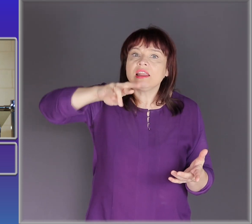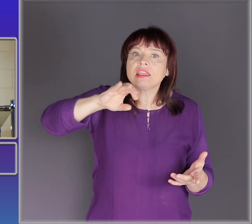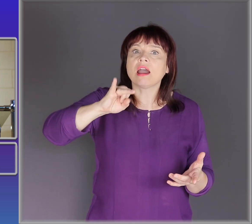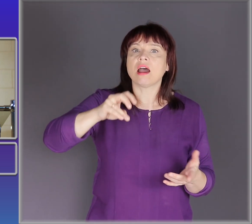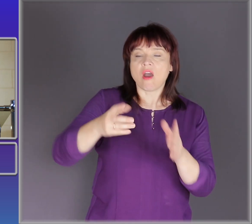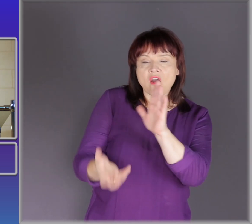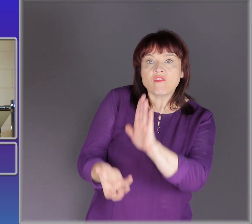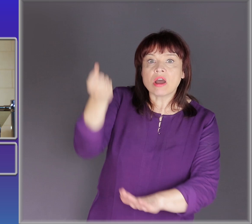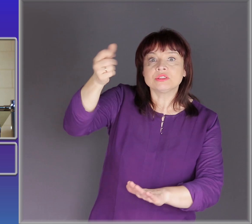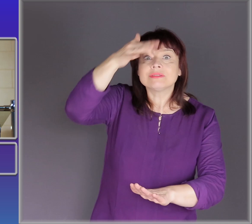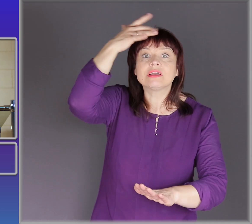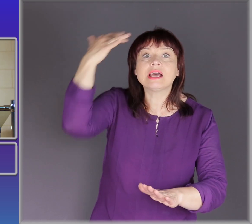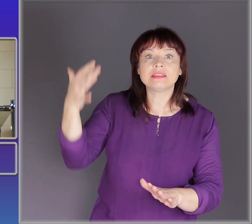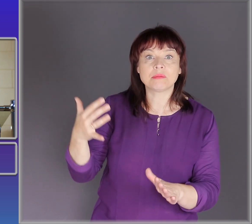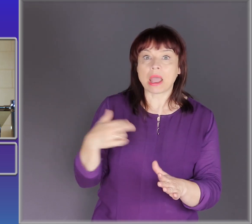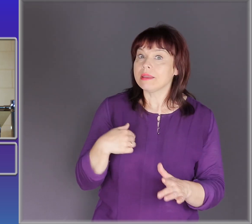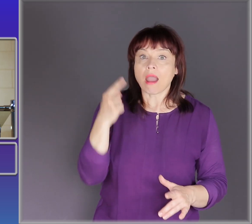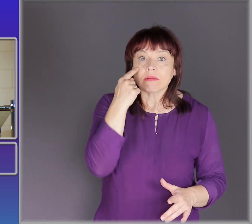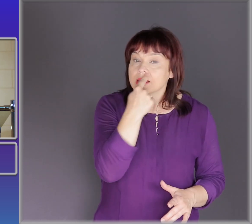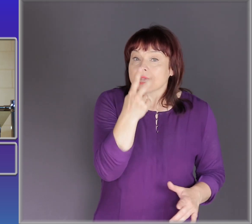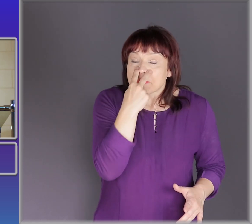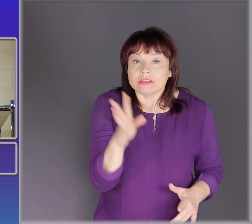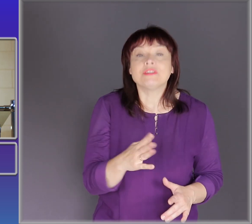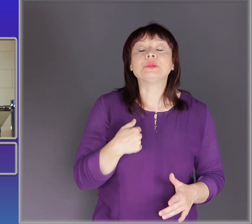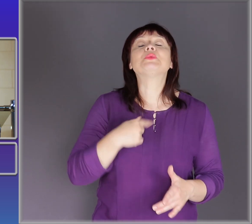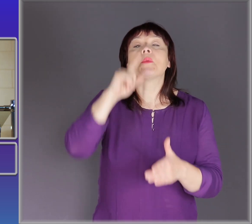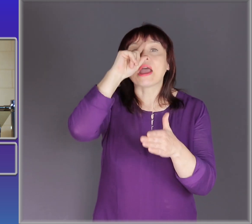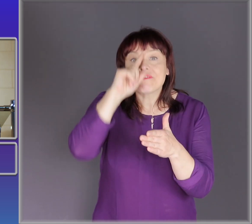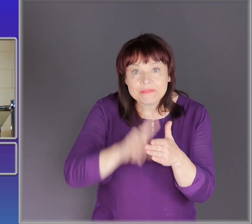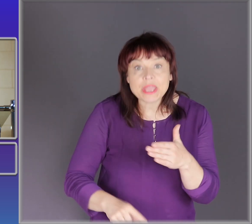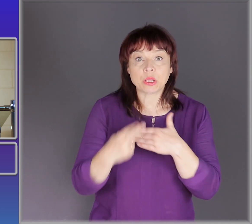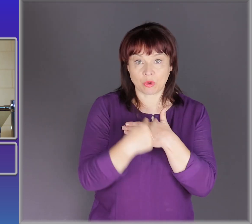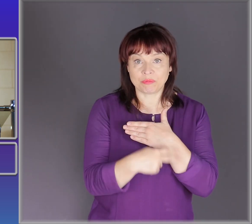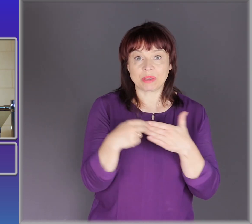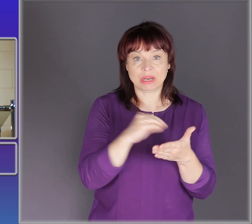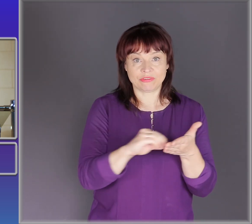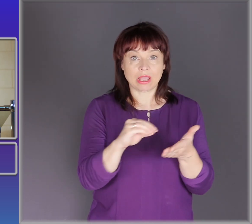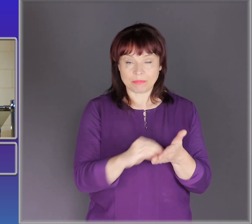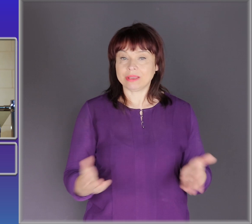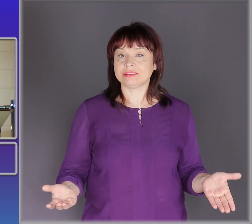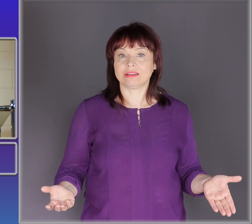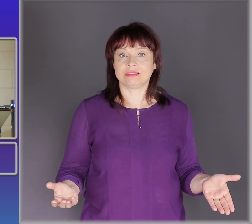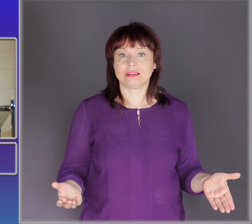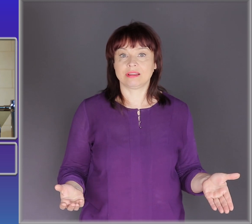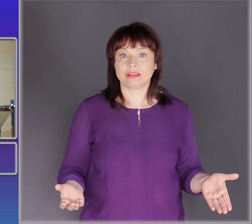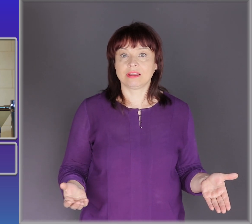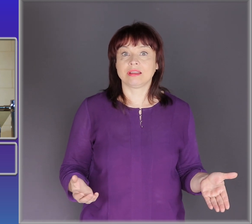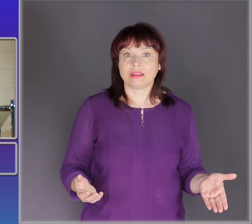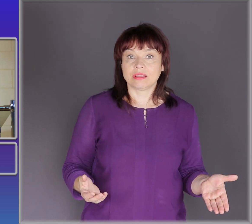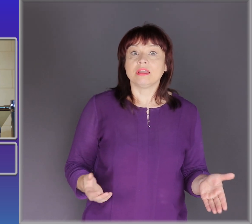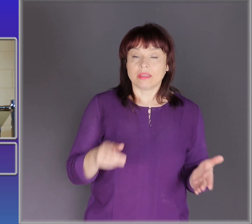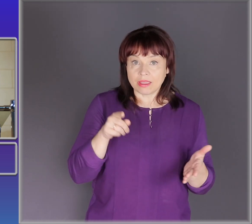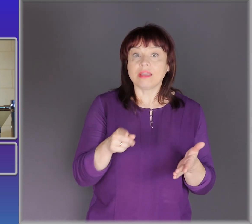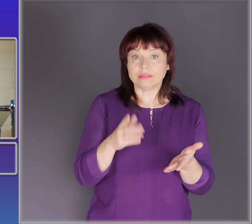наша вера строится на слове это начало по крайней мере христианство это начало христианского учения